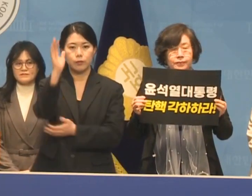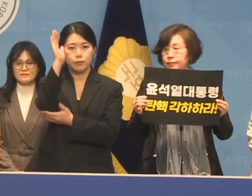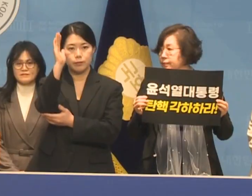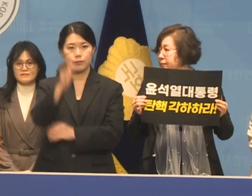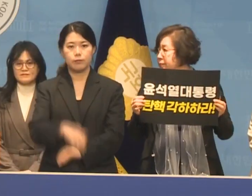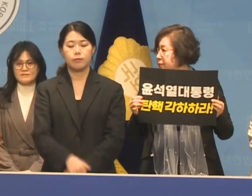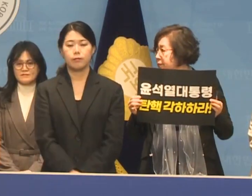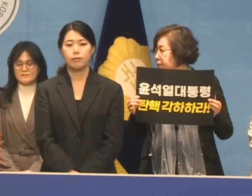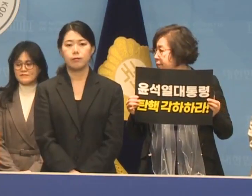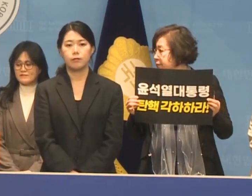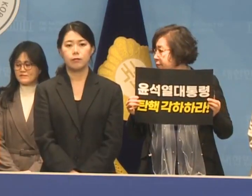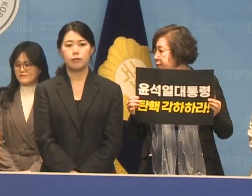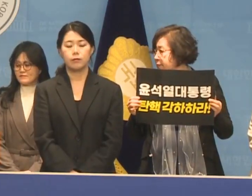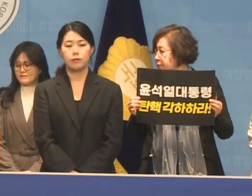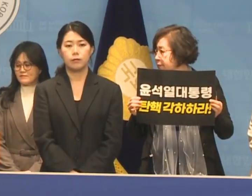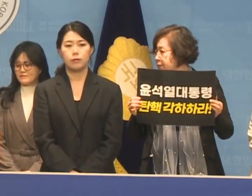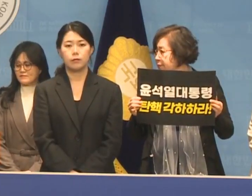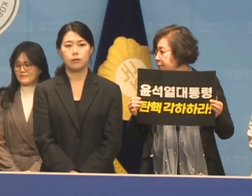하시겠습니다.